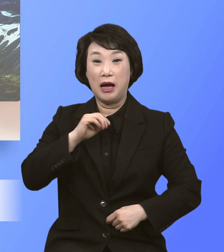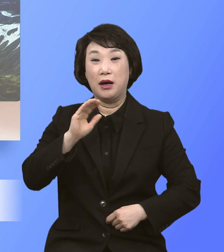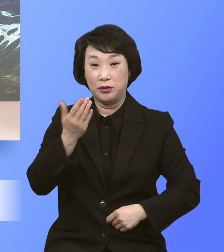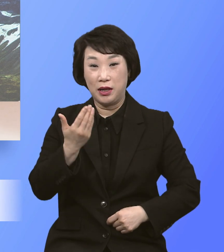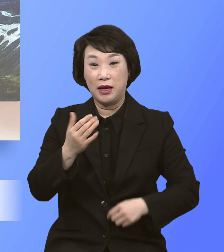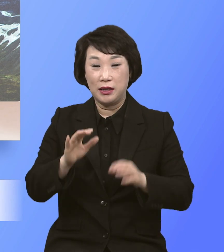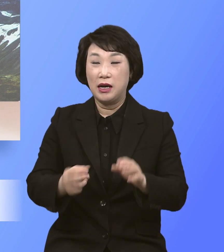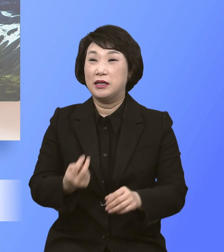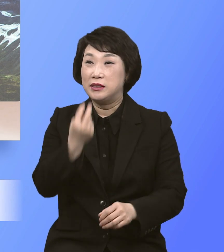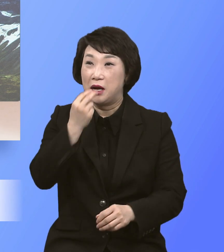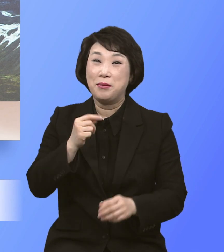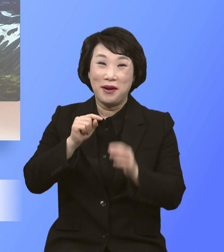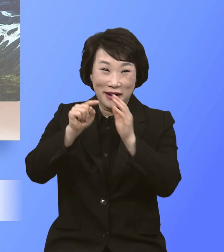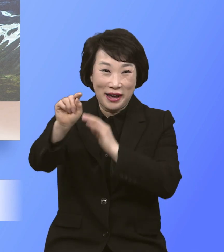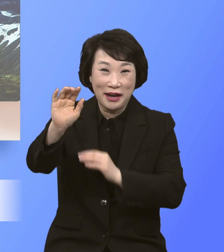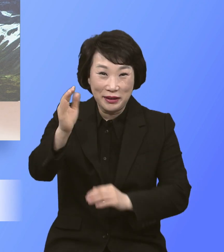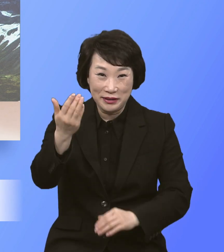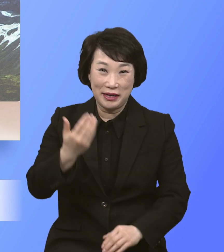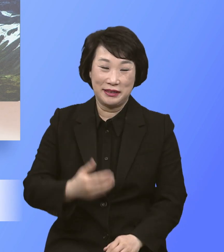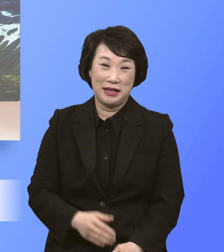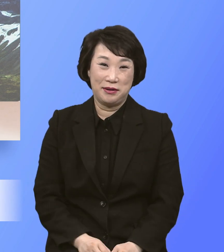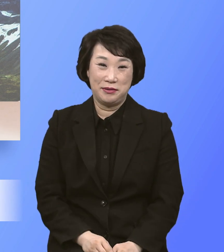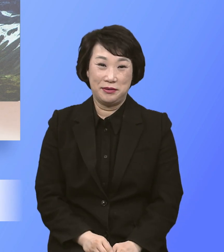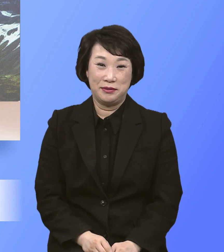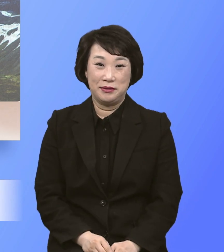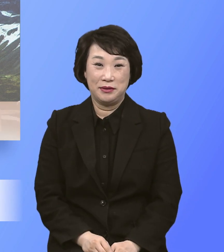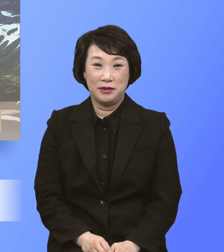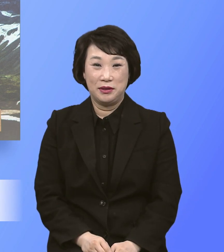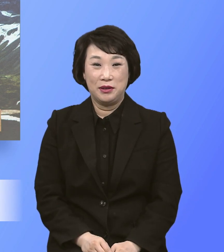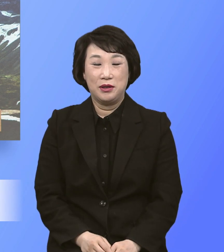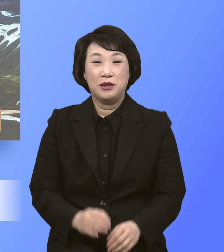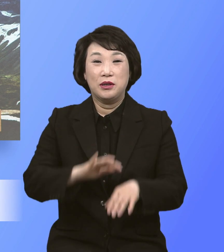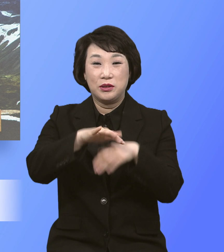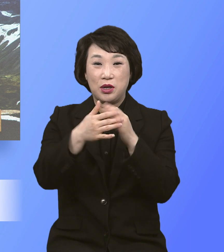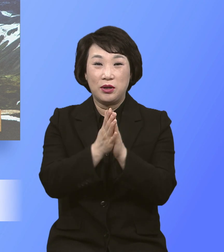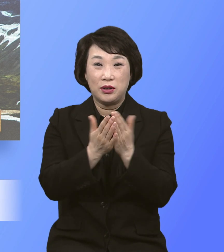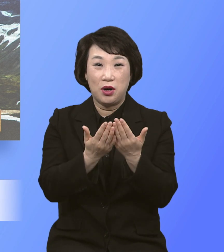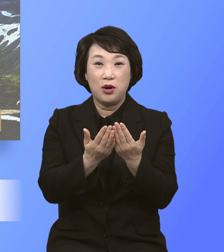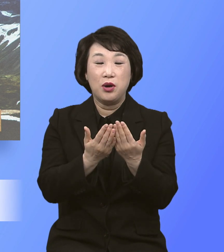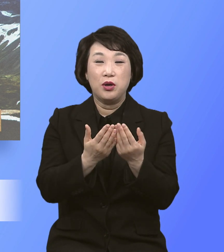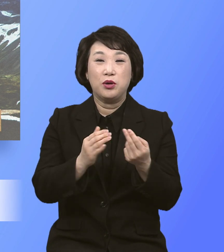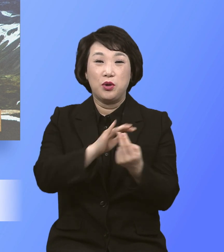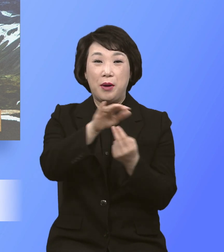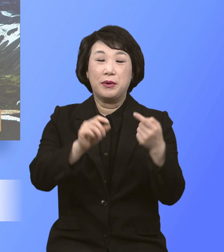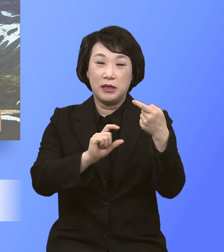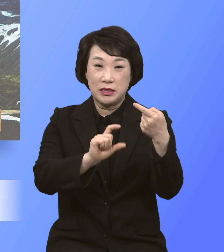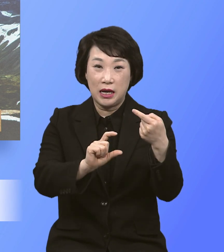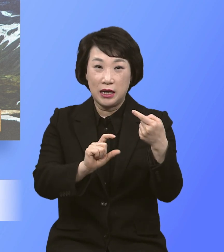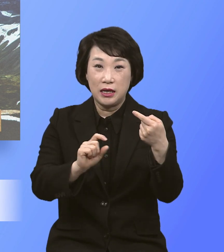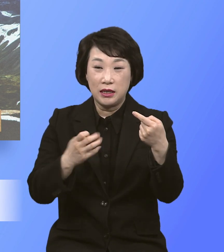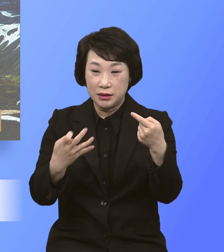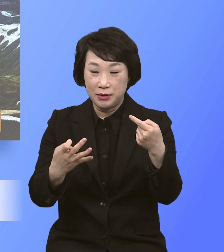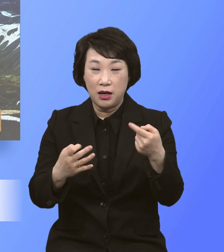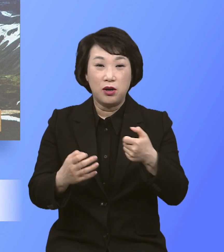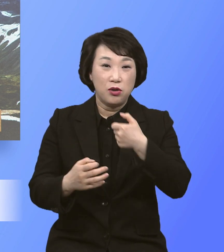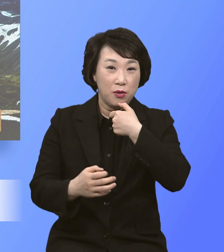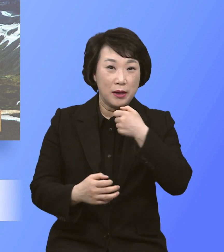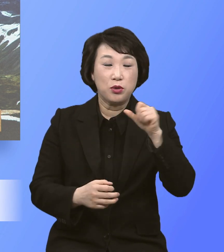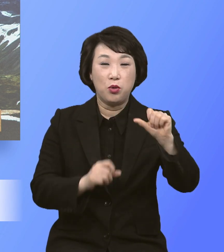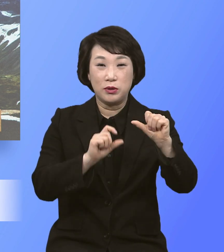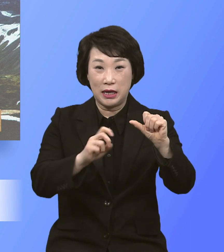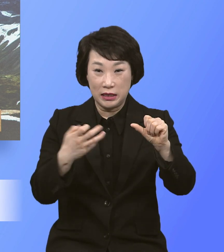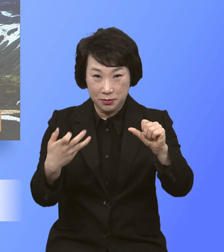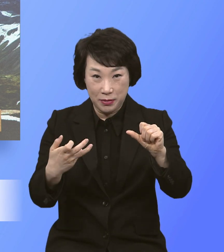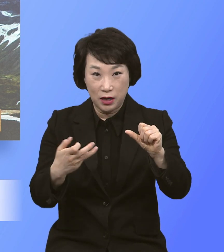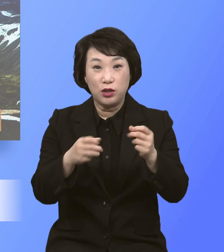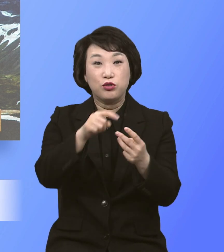받아 생명에 이르렀다고 요한복음 1장 14절, 로마서 5장 18절에